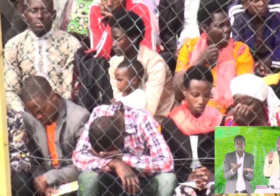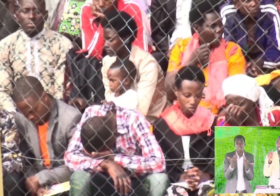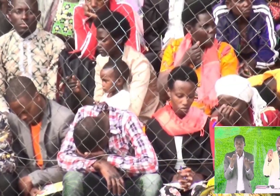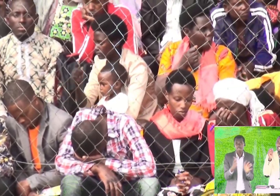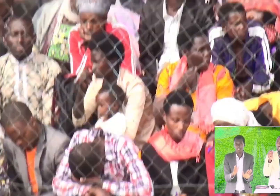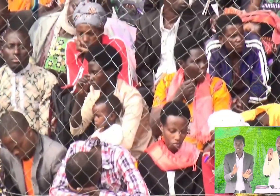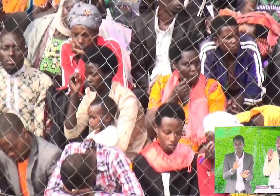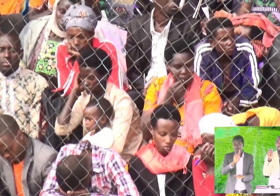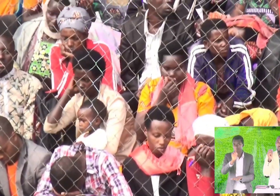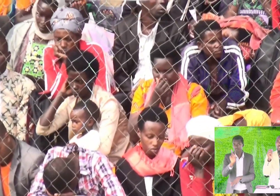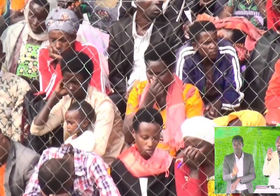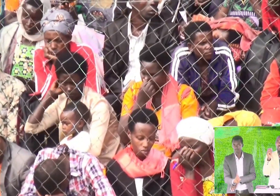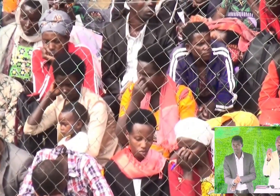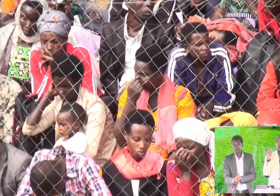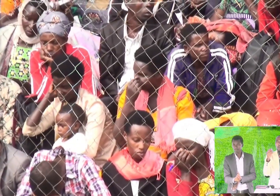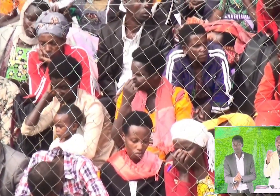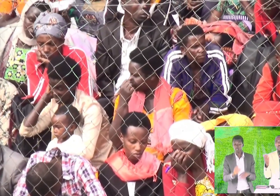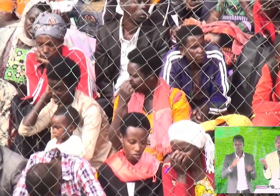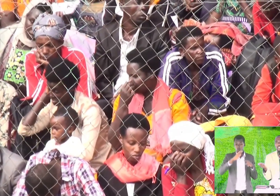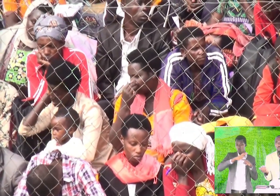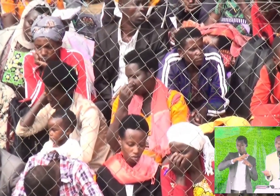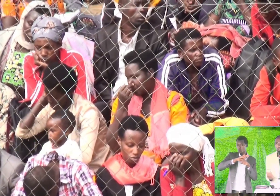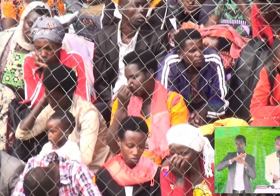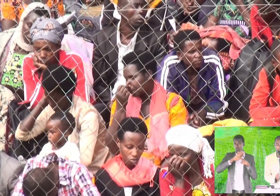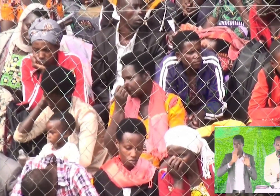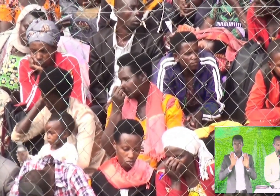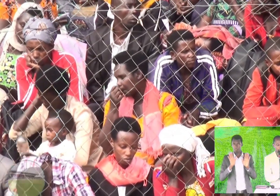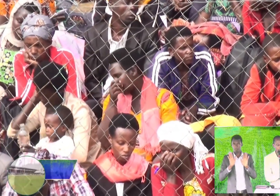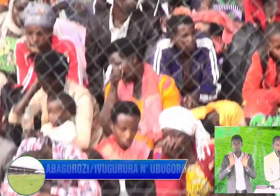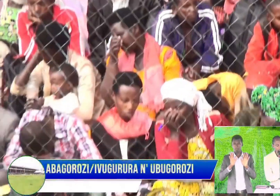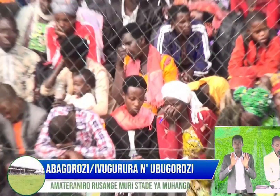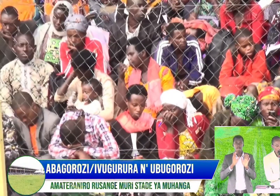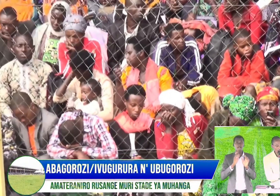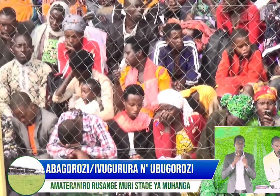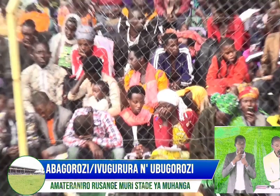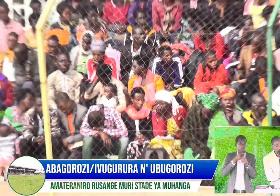keretse werekanye ikimenyetso gusa cy'uko wamaze kwakira umwuka wera.